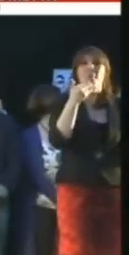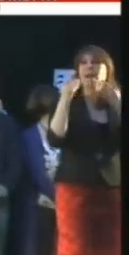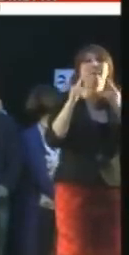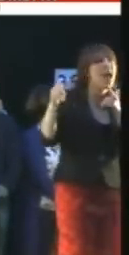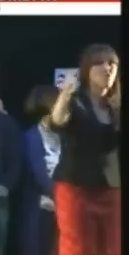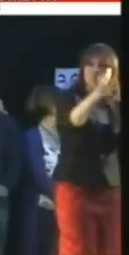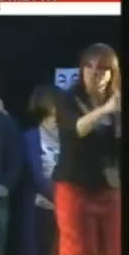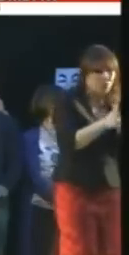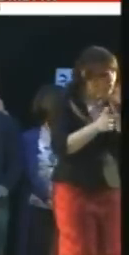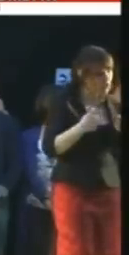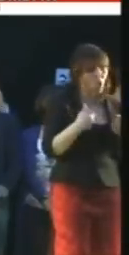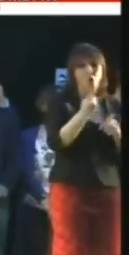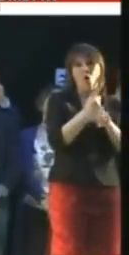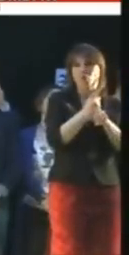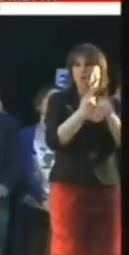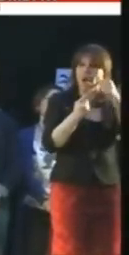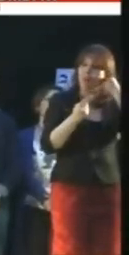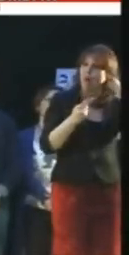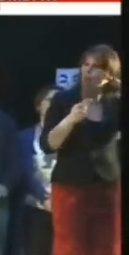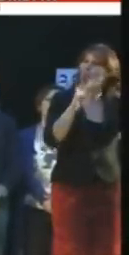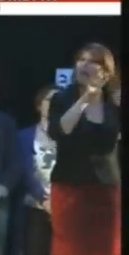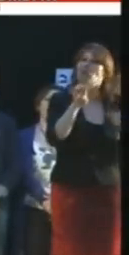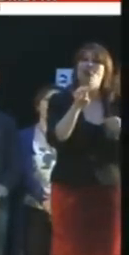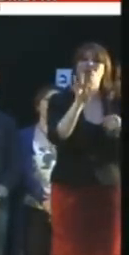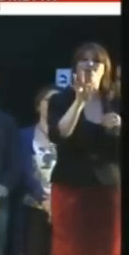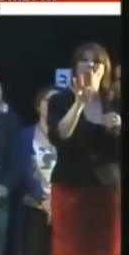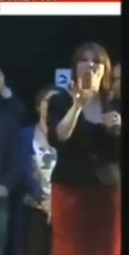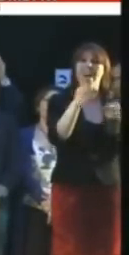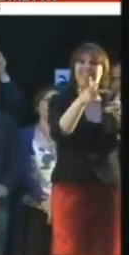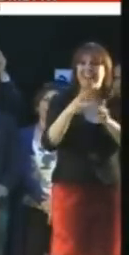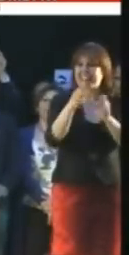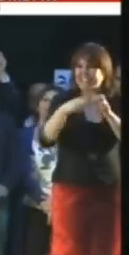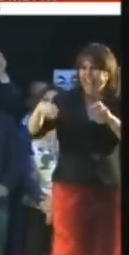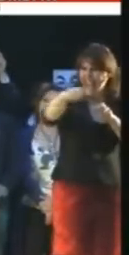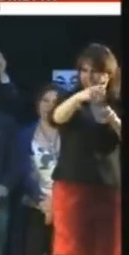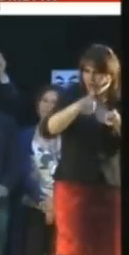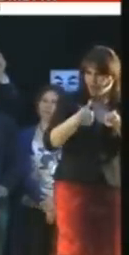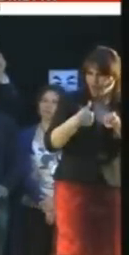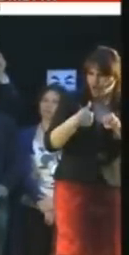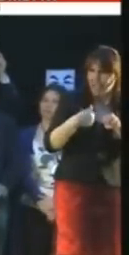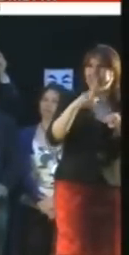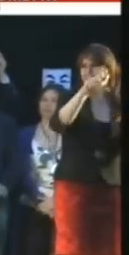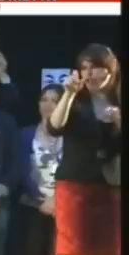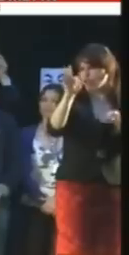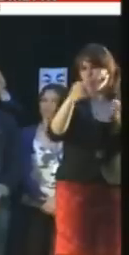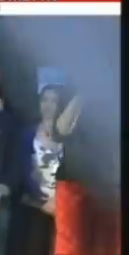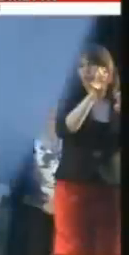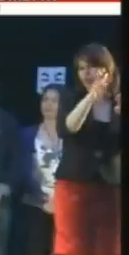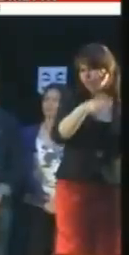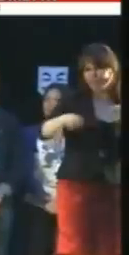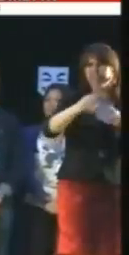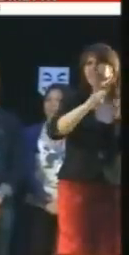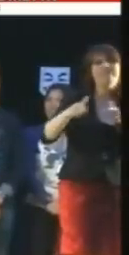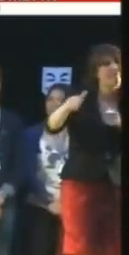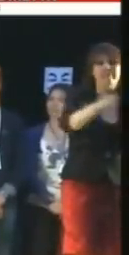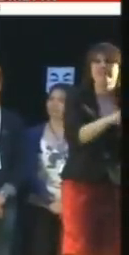Parlamento, avrebbero 450 seggi i non votanti su 750 quanti sono, non si vanno a votare.